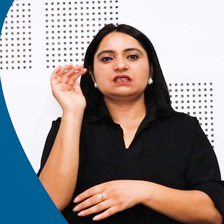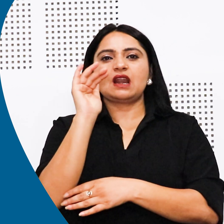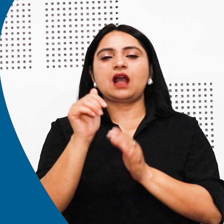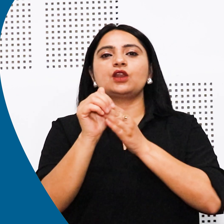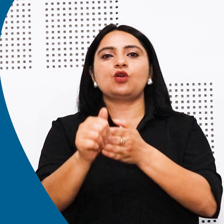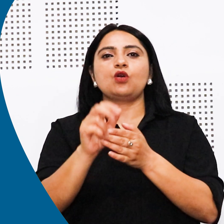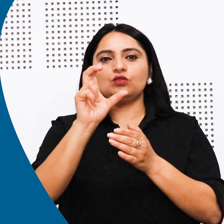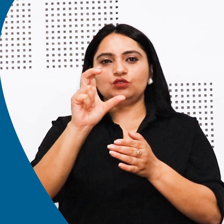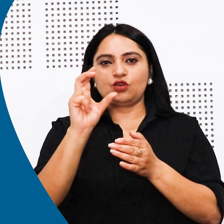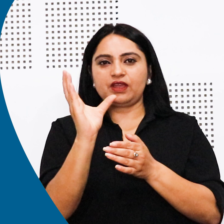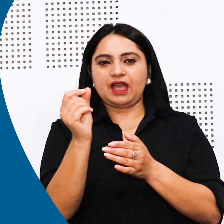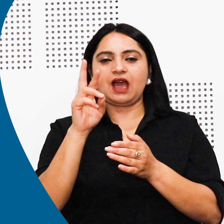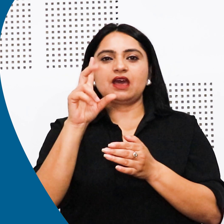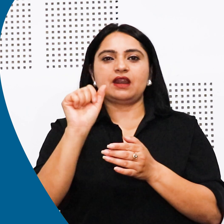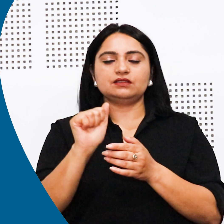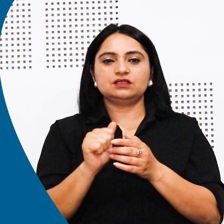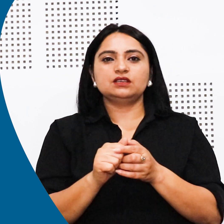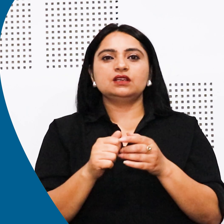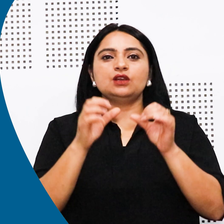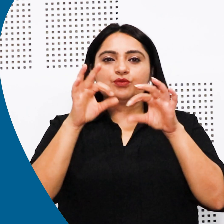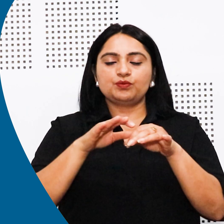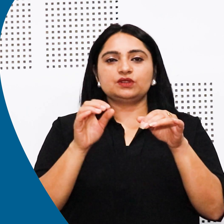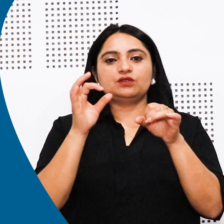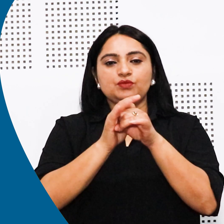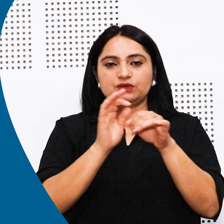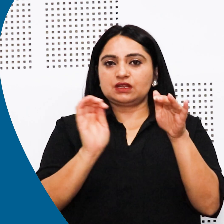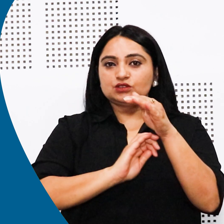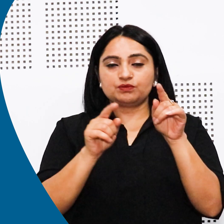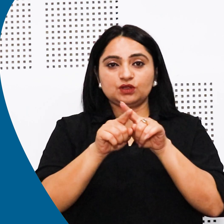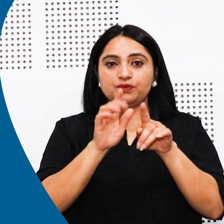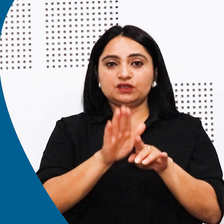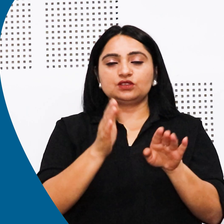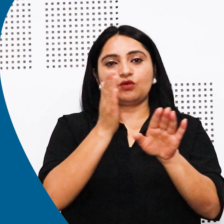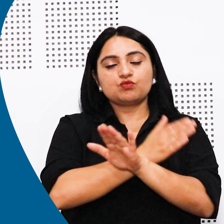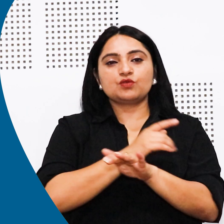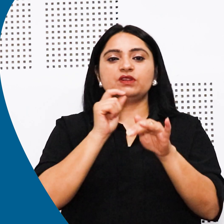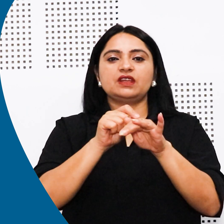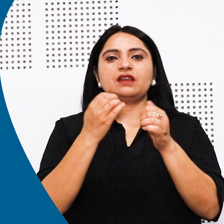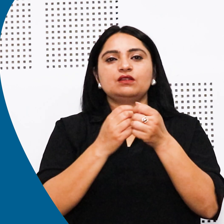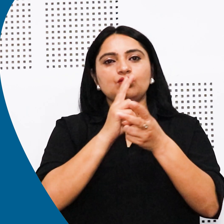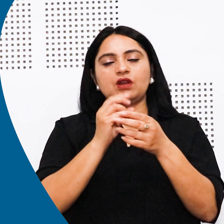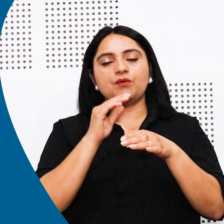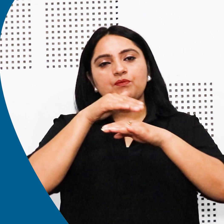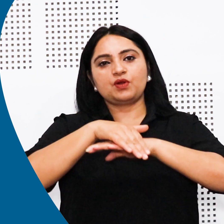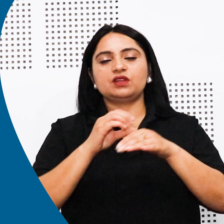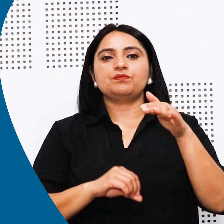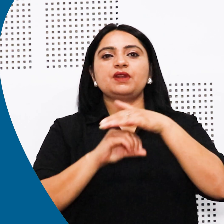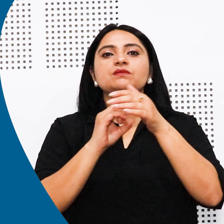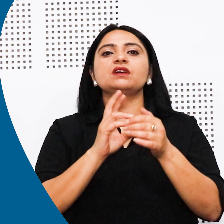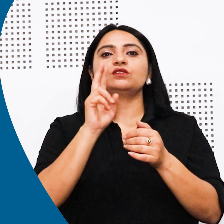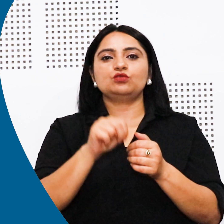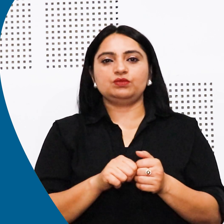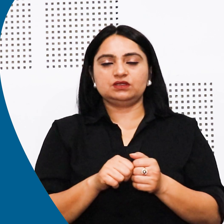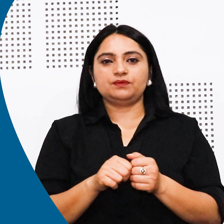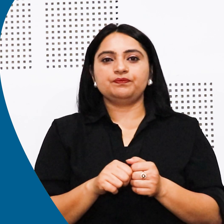अगुवा दयाराज न्यौपाने। विपद व्यवस्थापन समिति पनि छ, त्यस मार्फत पूर्व तयारी गर्ने कुरालाई चाहिँ बढी प्राथमिकता दिनुपर्छ। नेपाल सरकारले गठन